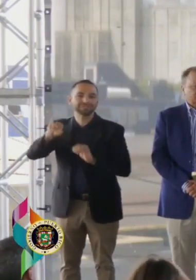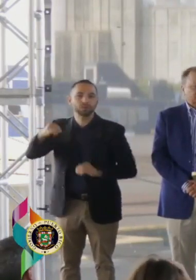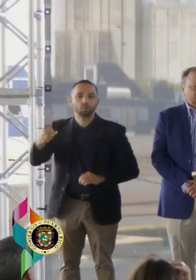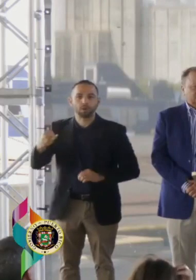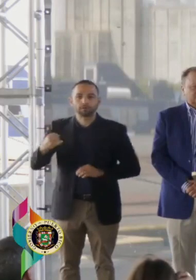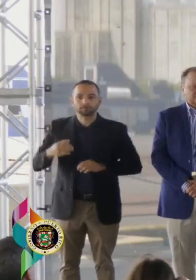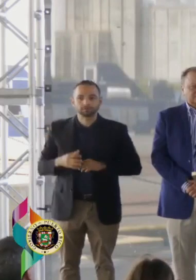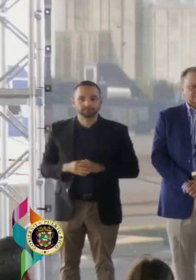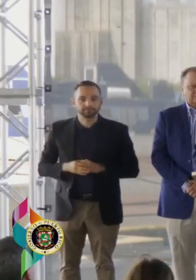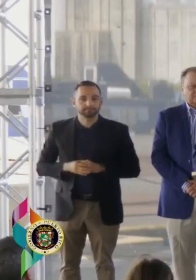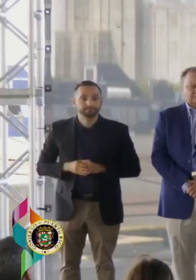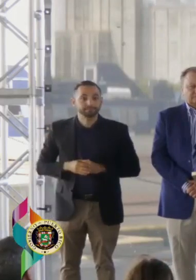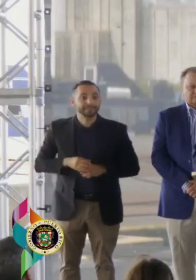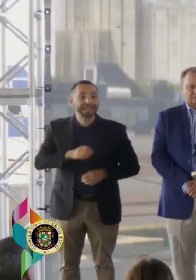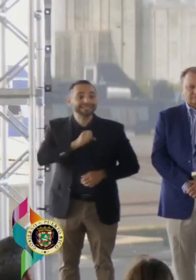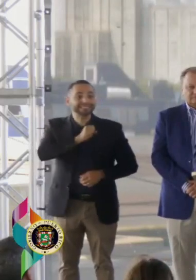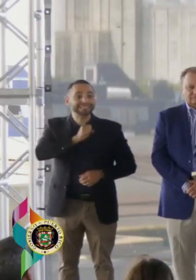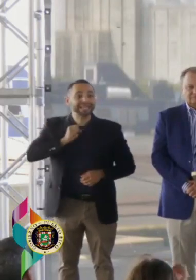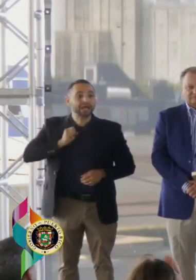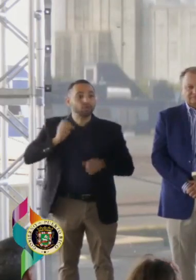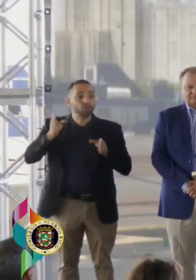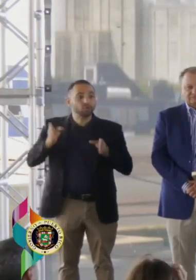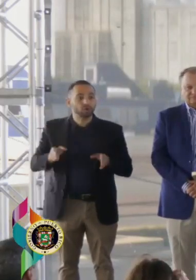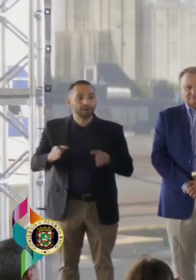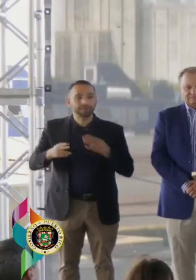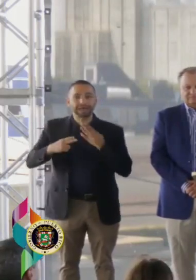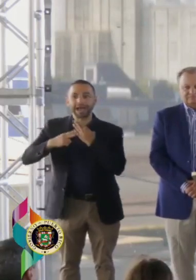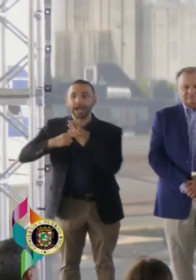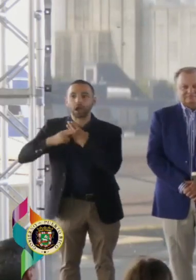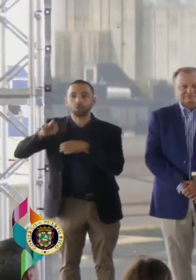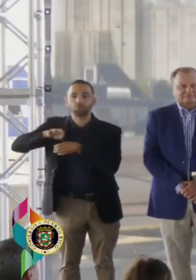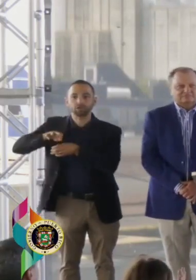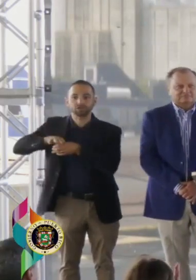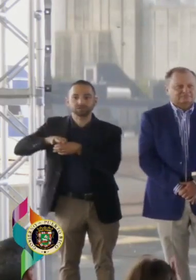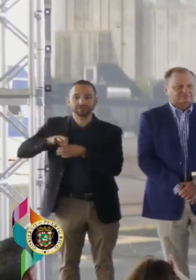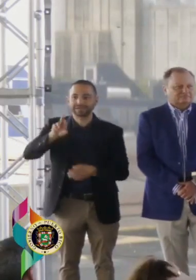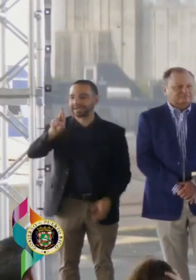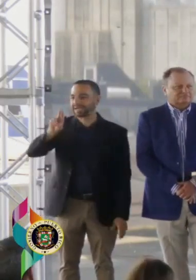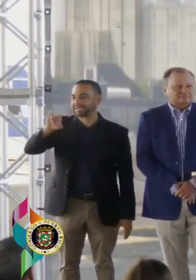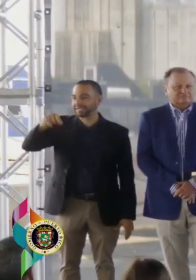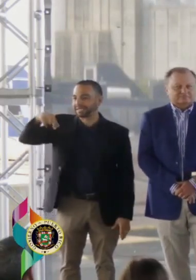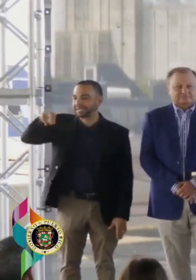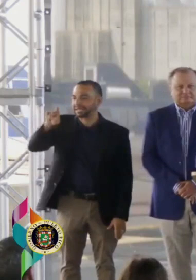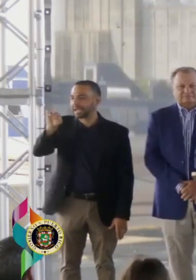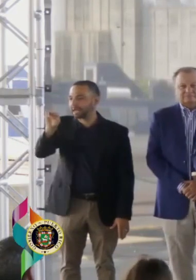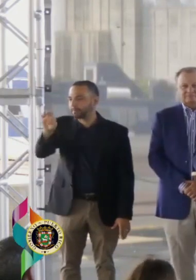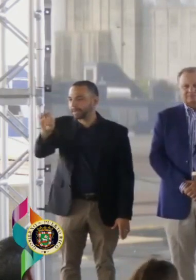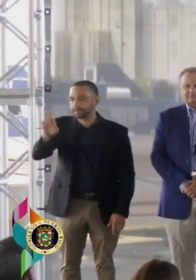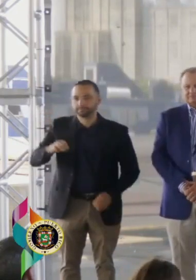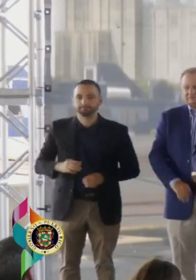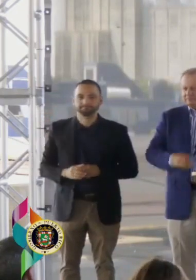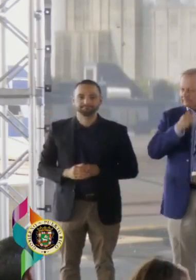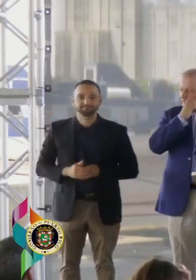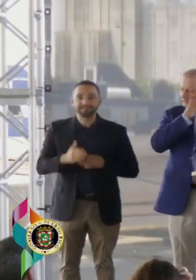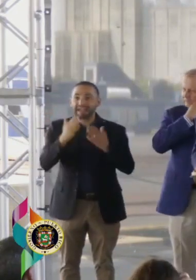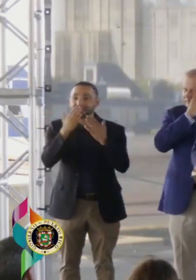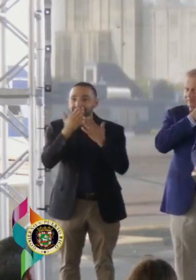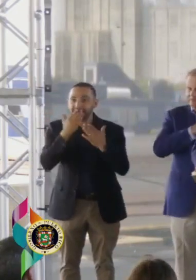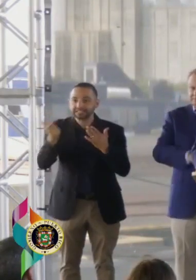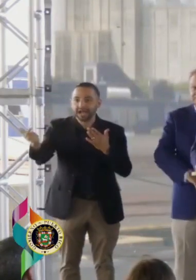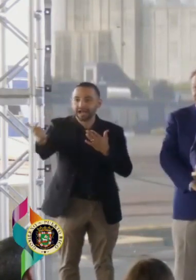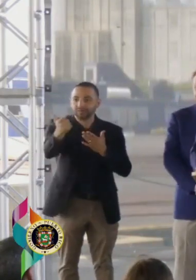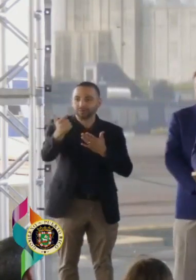y la senadora por acumulación keren riquelme Gracias a todos y todas por estar aquí y a todos los que nos